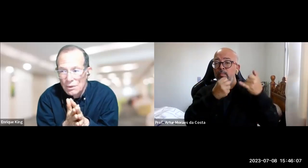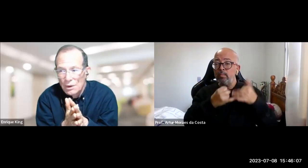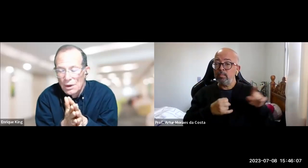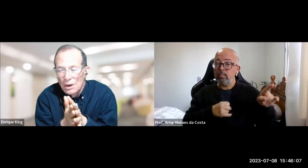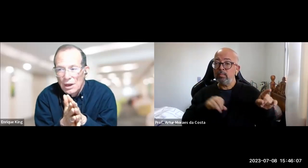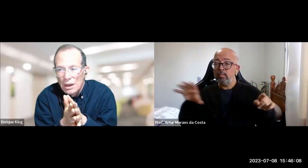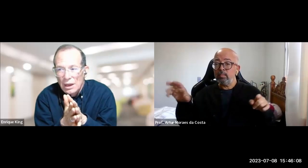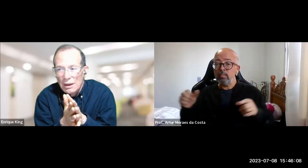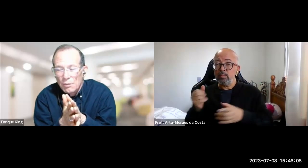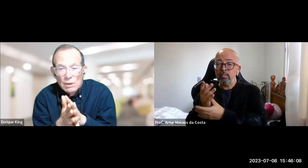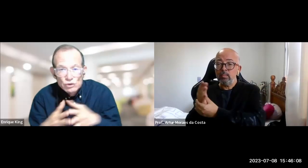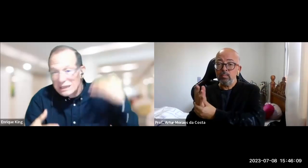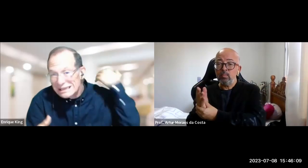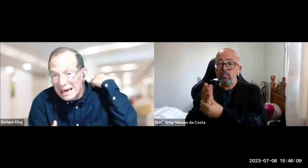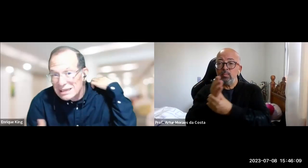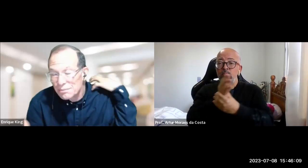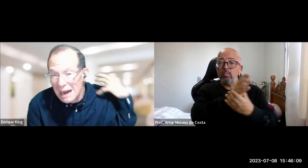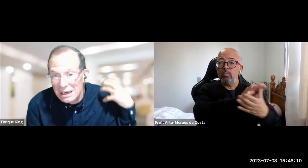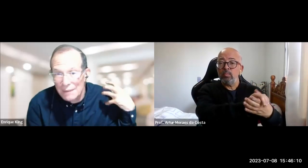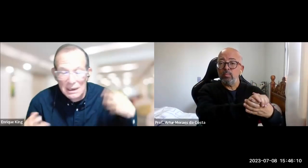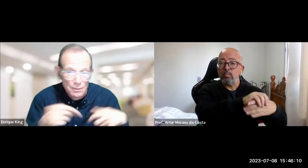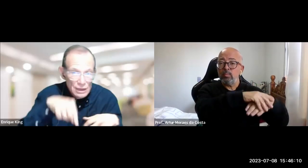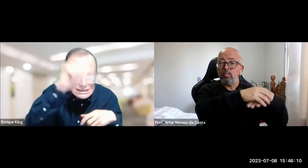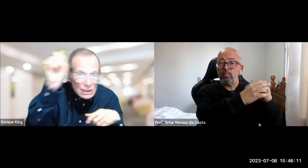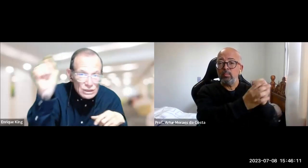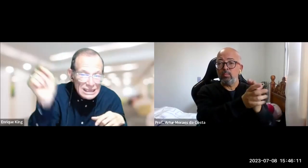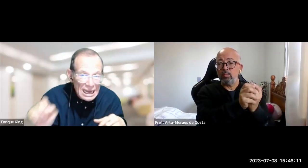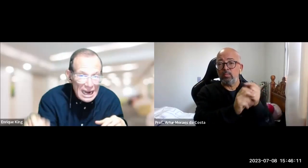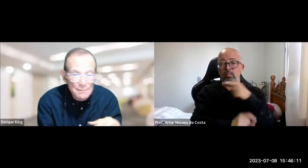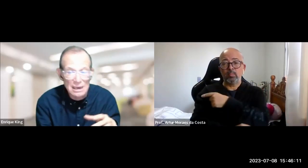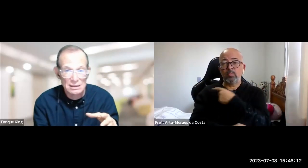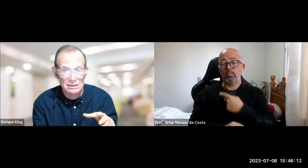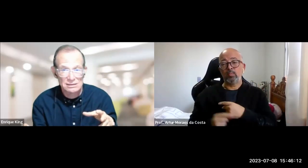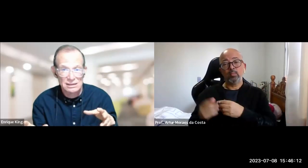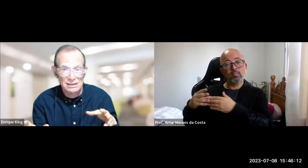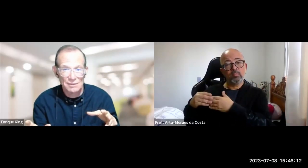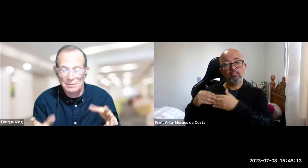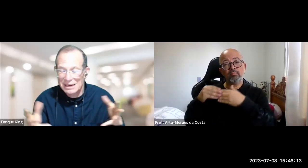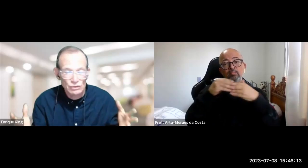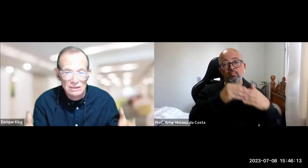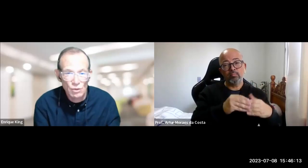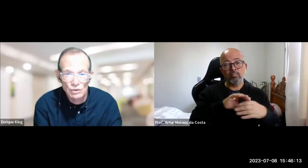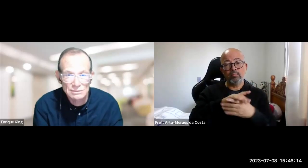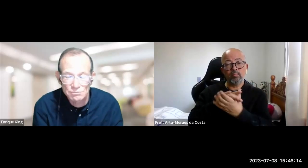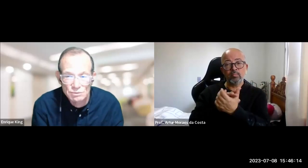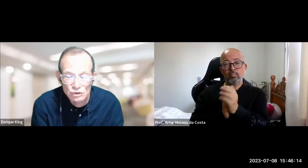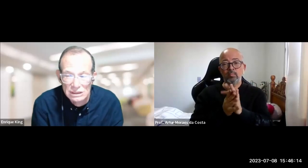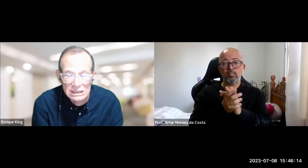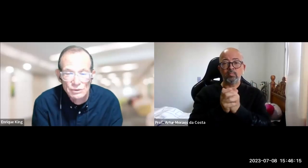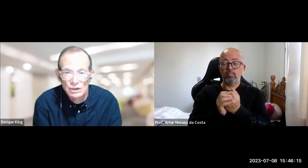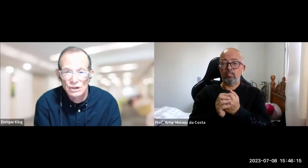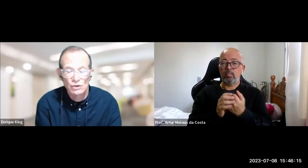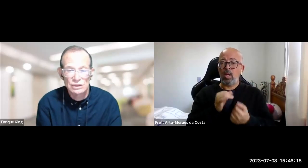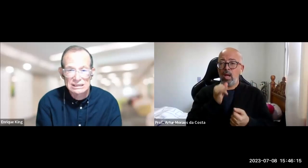cuerpo eh podemos utilizar la espalda para poder hacer un diagrama Sí a mí me ha resultado muy muy